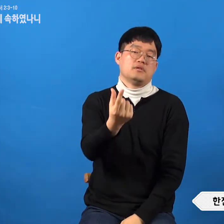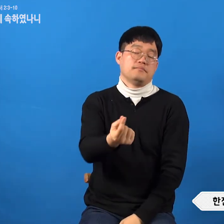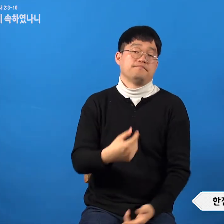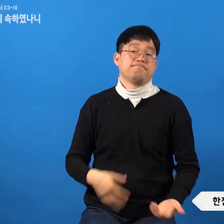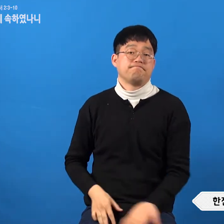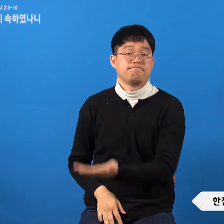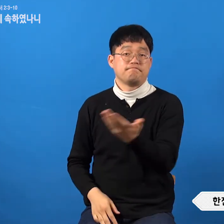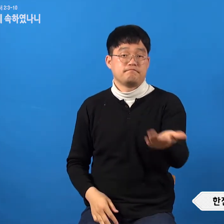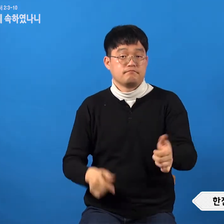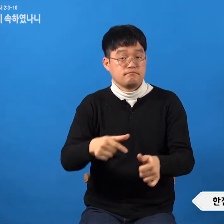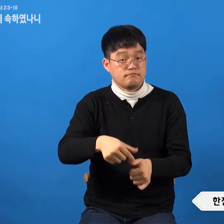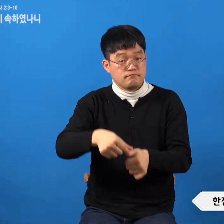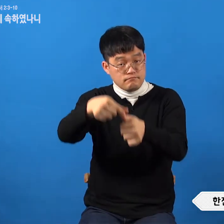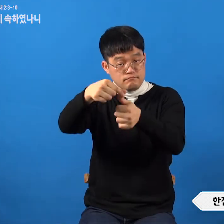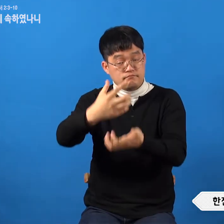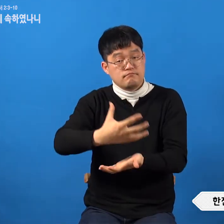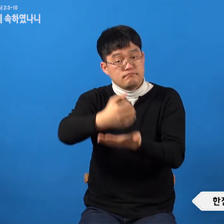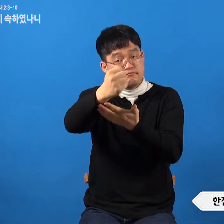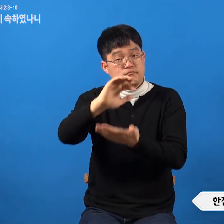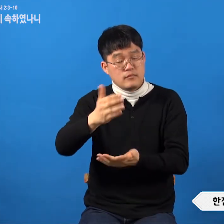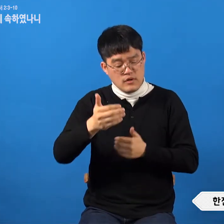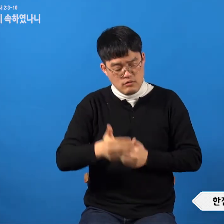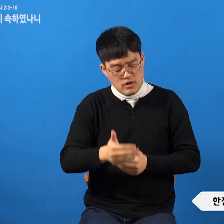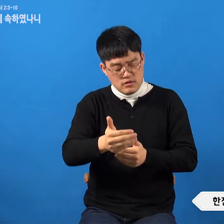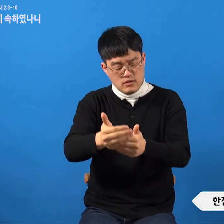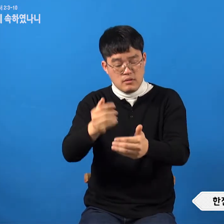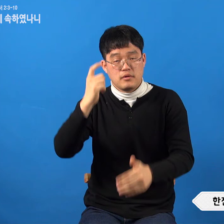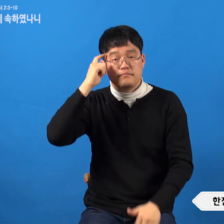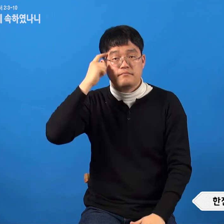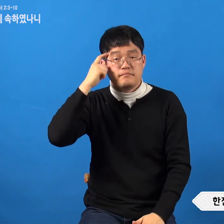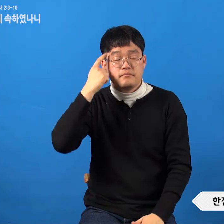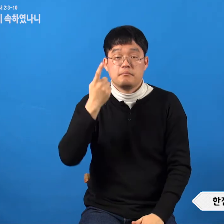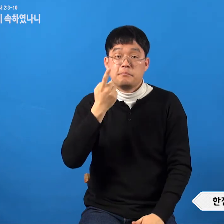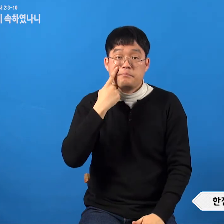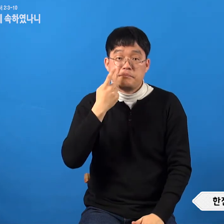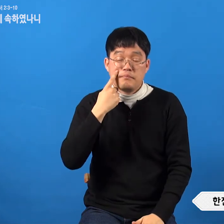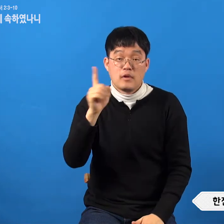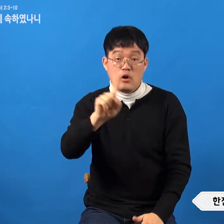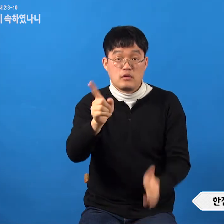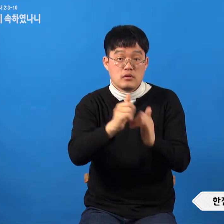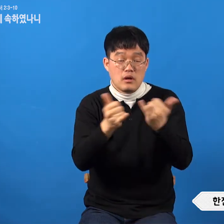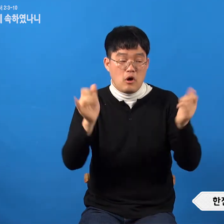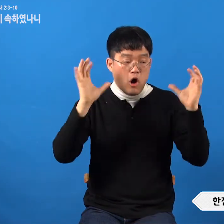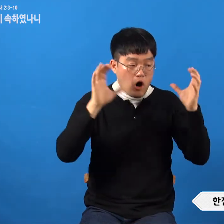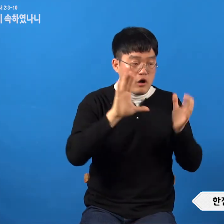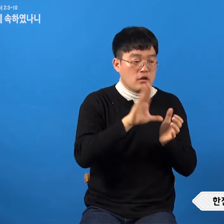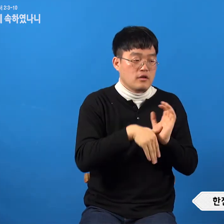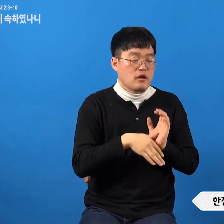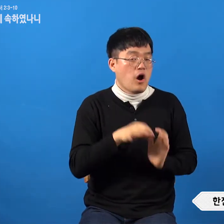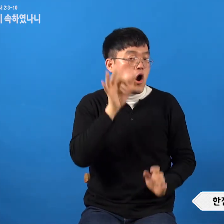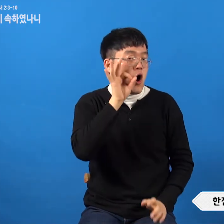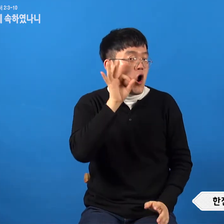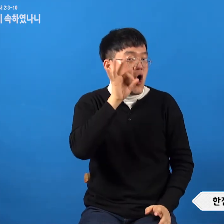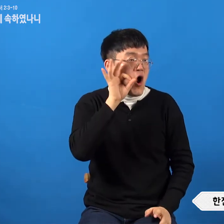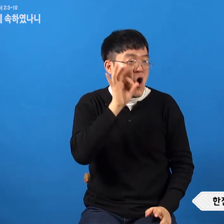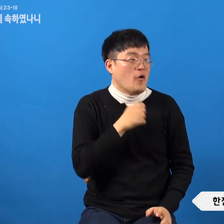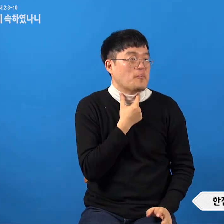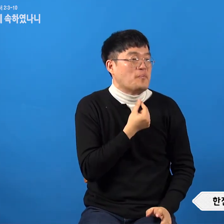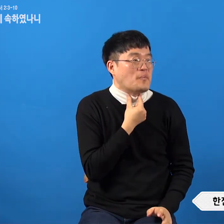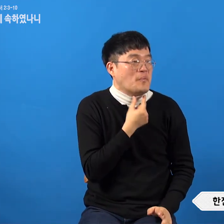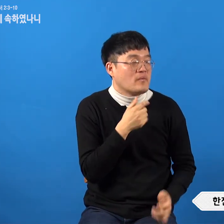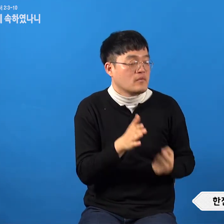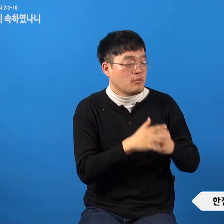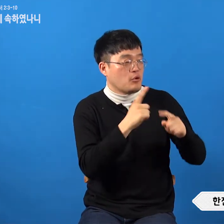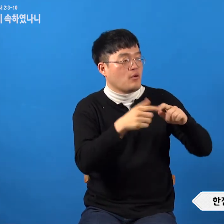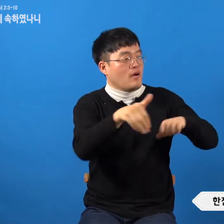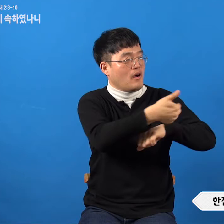여러분이 구원받게 된 그 과정도 한번 생각을 해보십시오. 어떤 사람은 어릴 때 사탕 얻어먹으려고 교회 갔다가